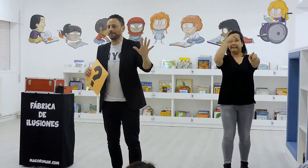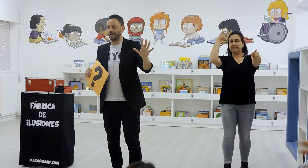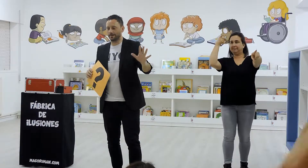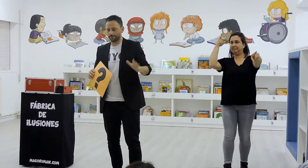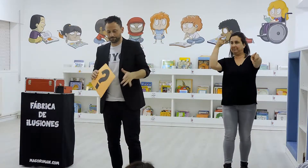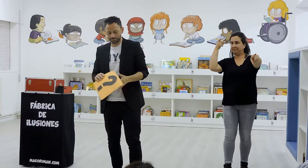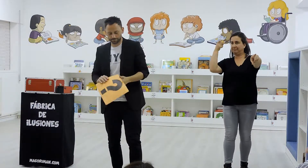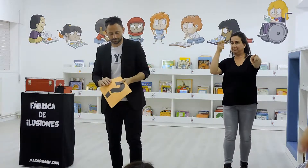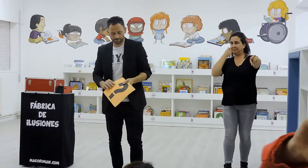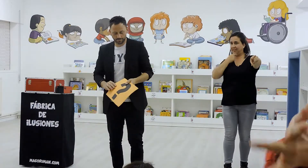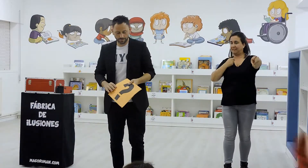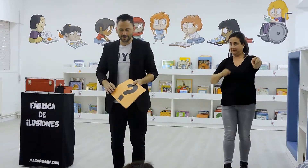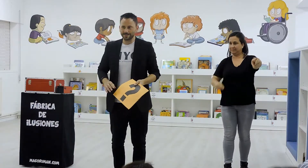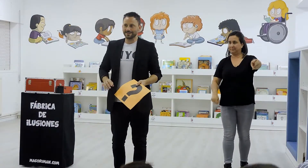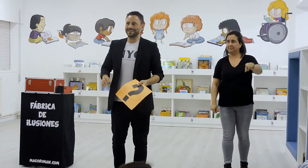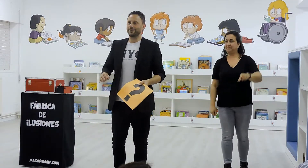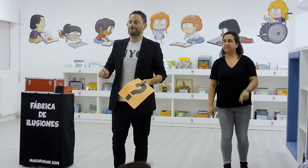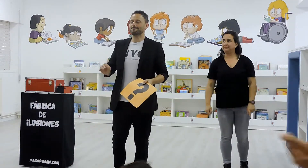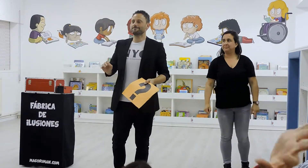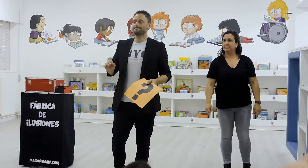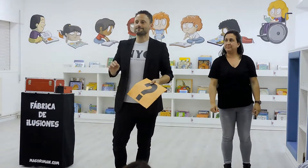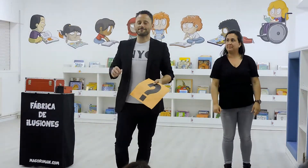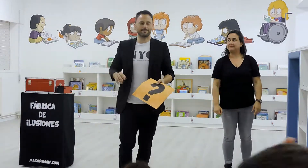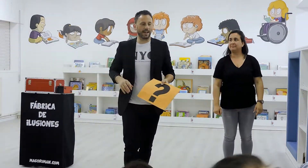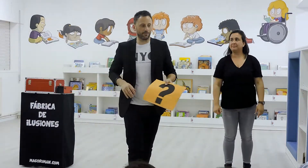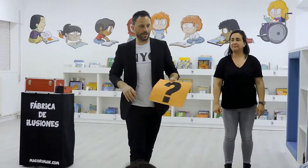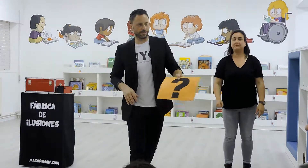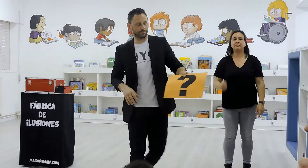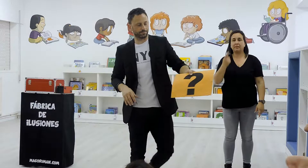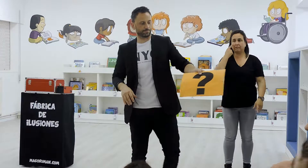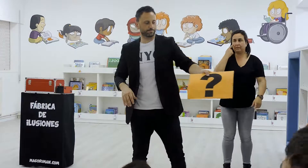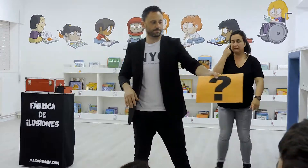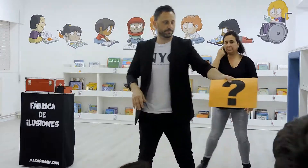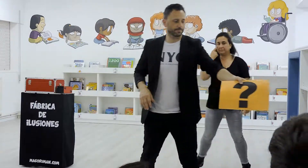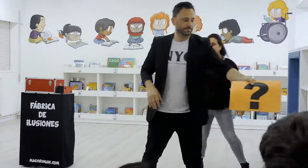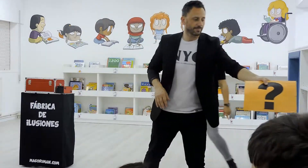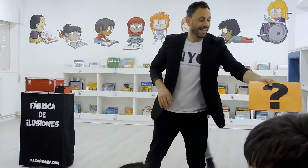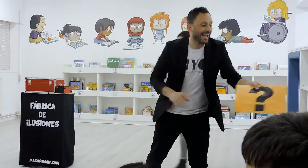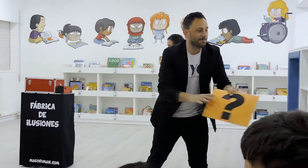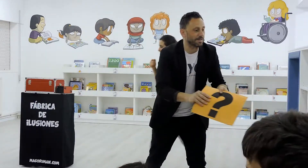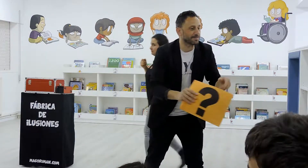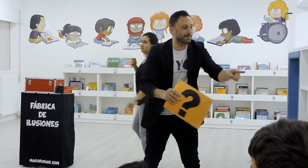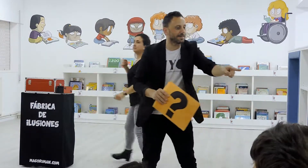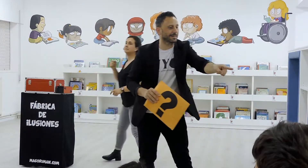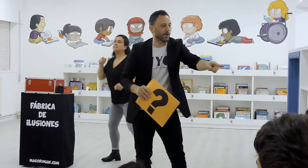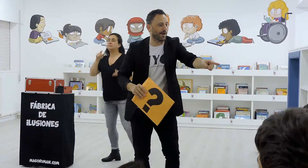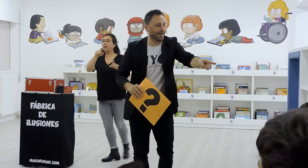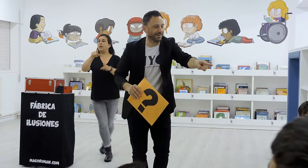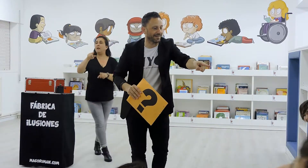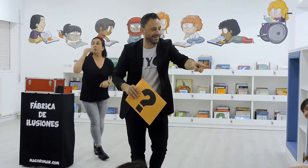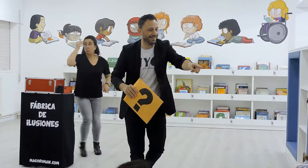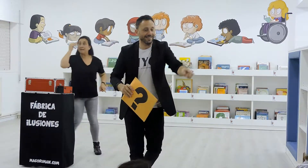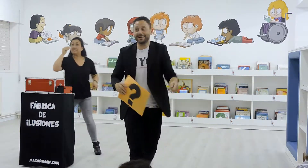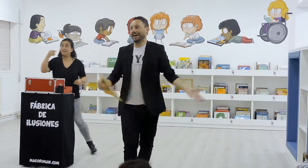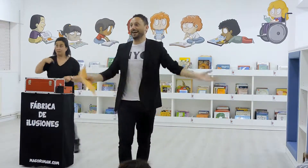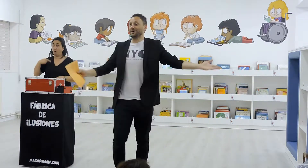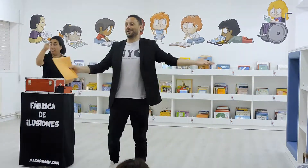voy a adivinar. Mira, fíjate. A que pensabas que te lo iba a